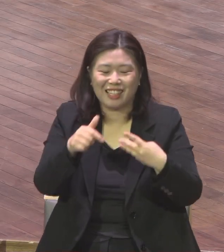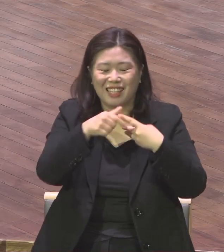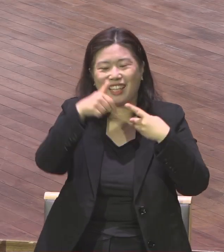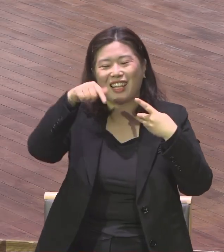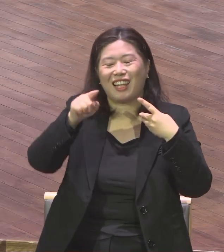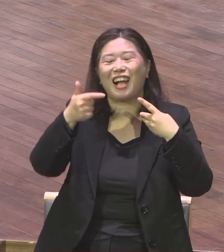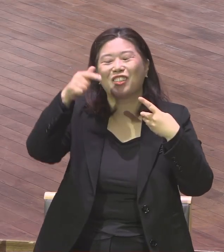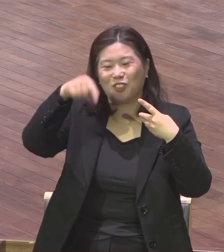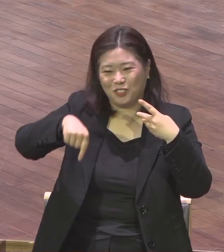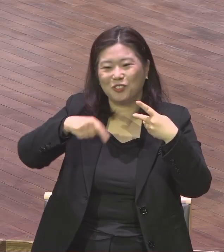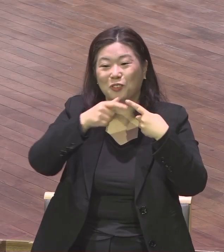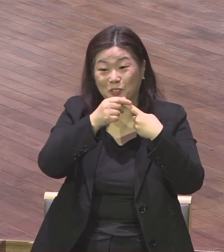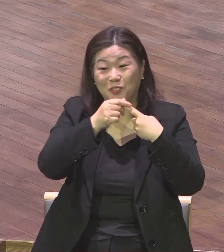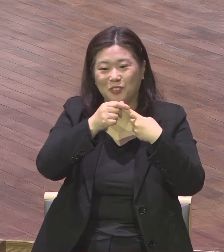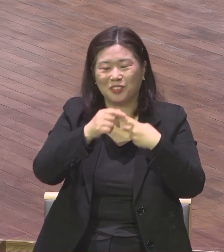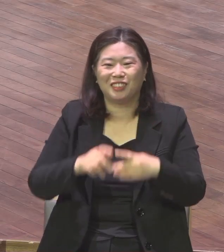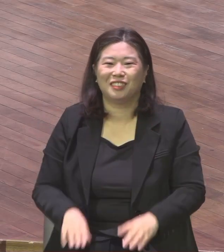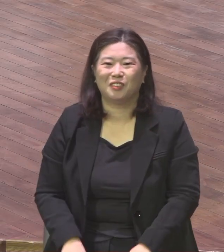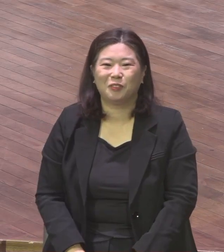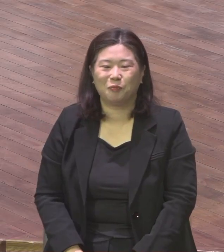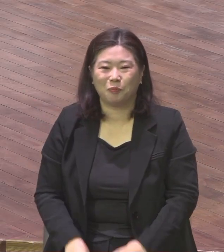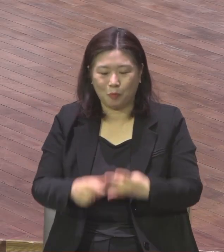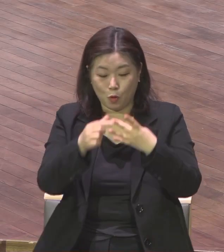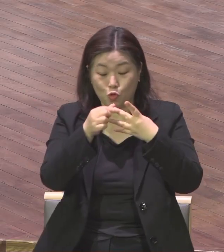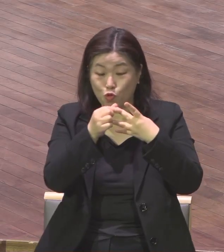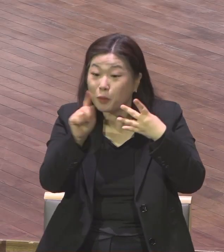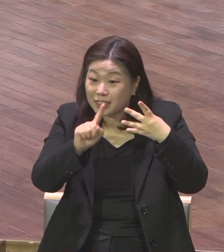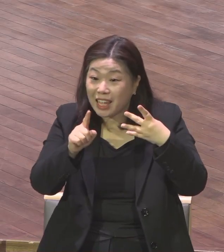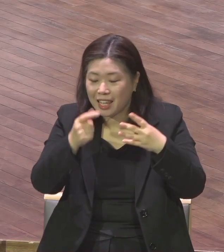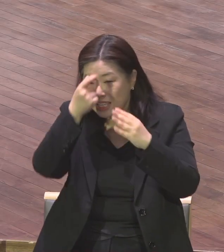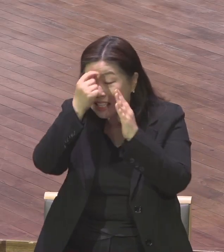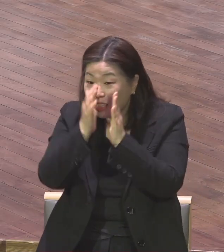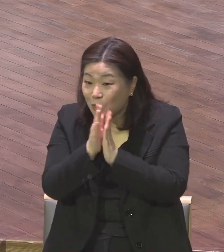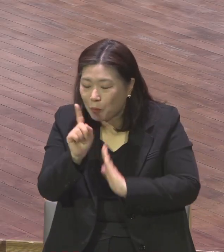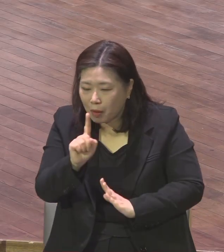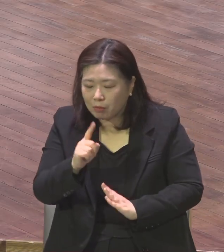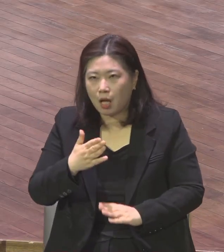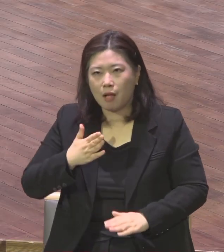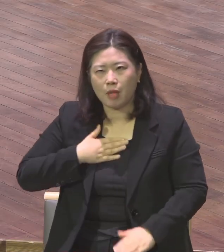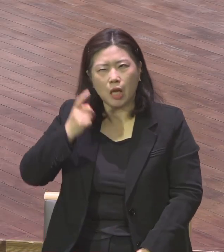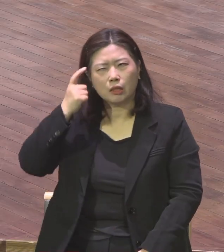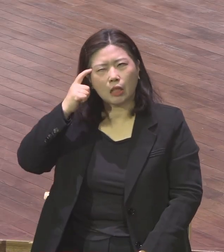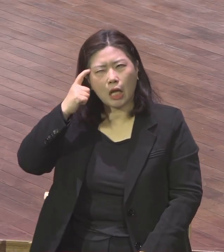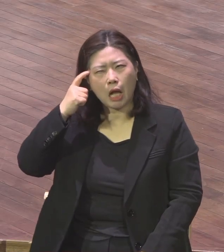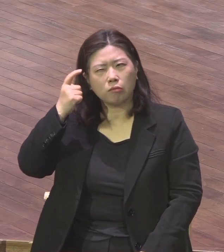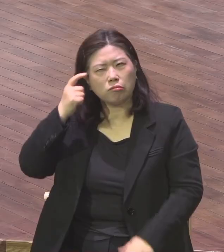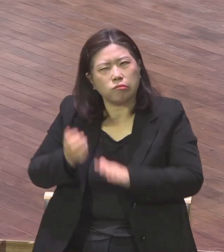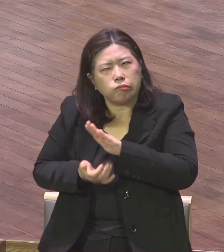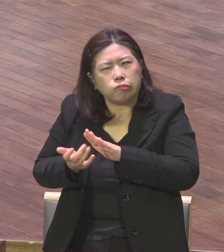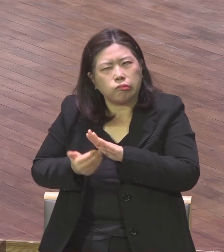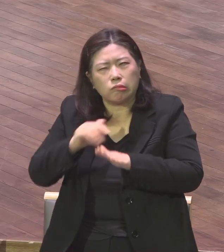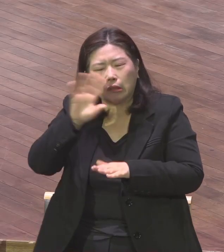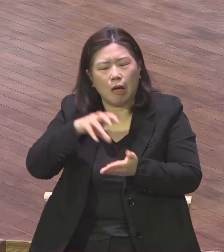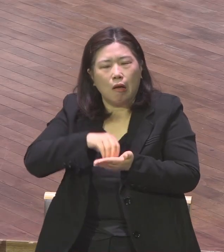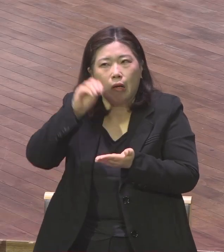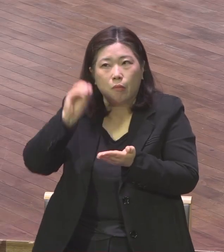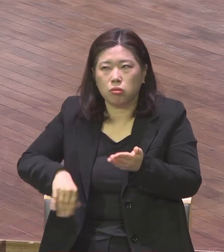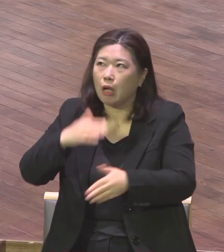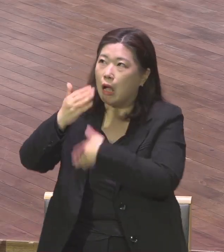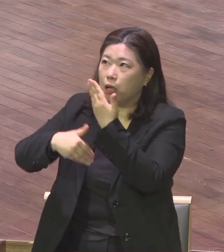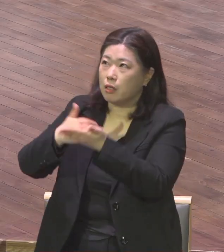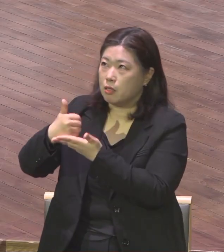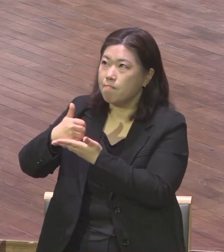기도는요, 내 모든 거 다 내려놓고 내 생각 다 내려놓고 하나님 앞에 바로 서는